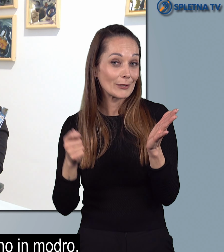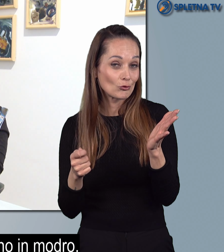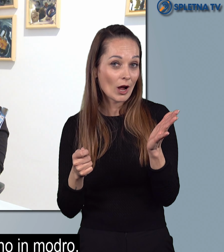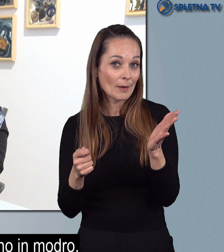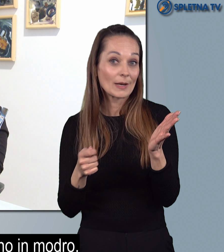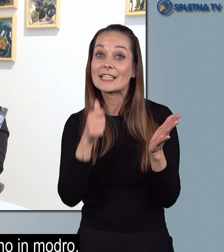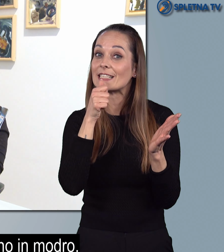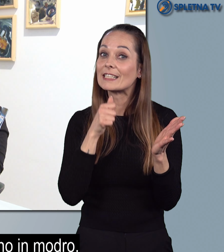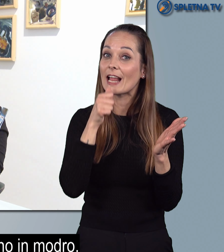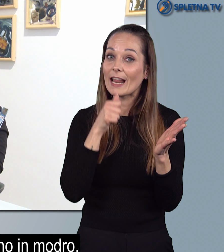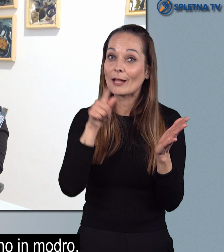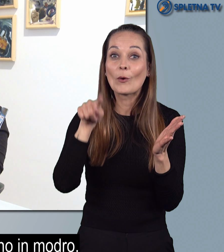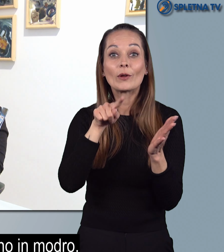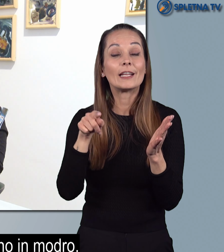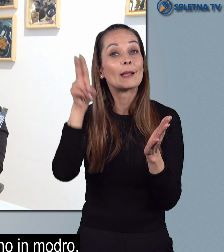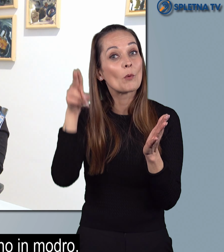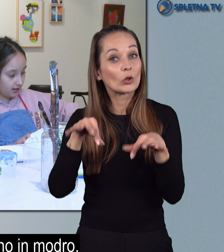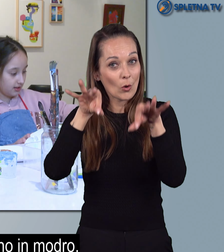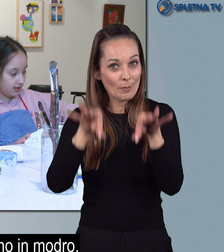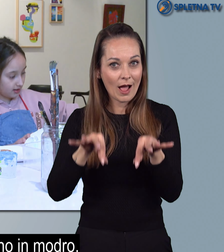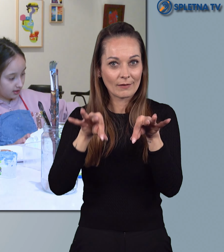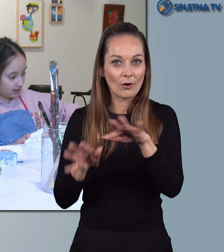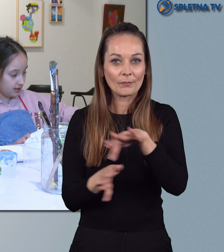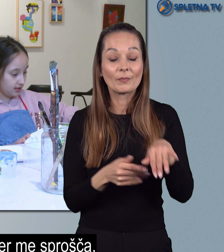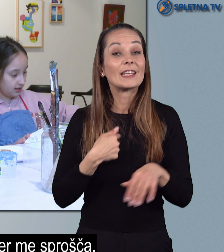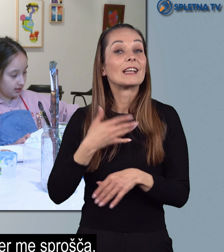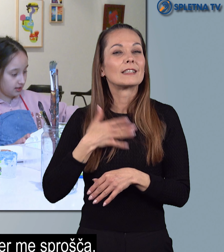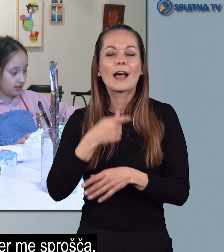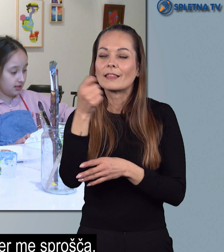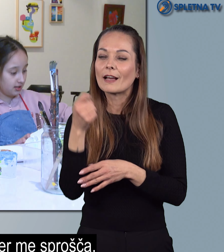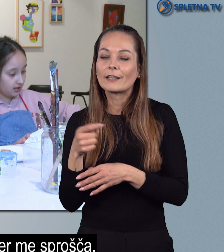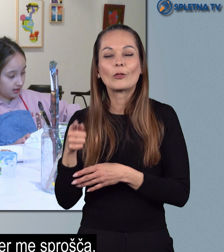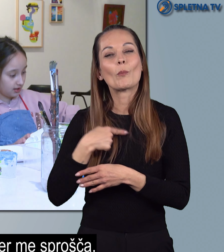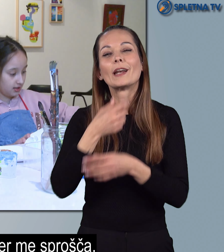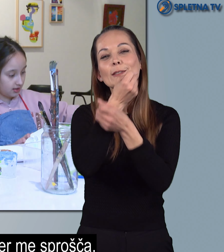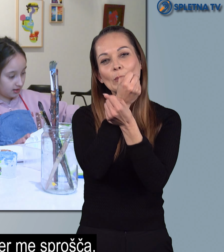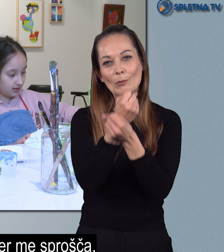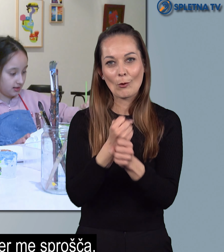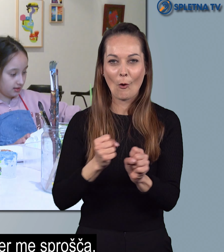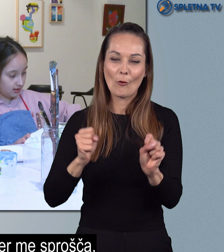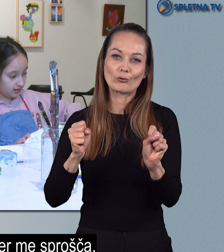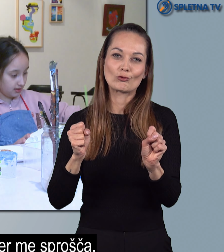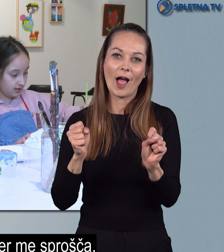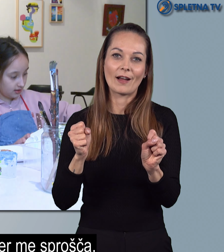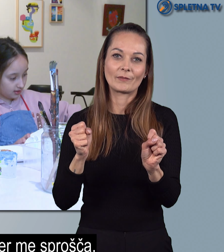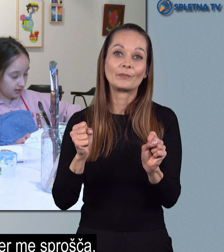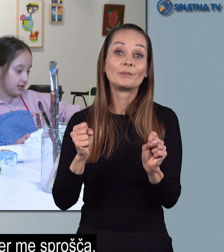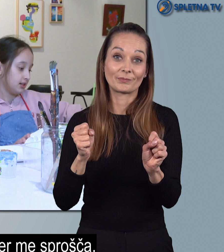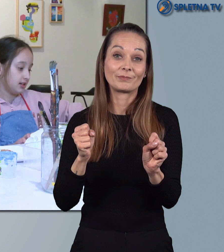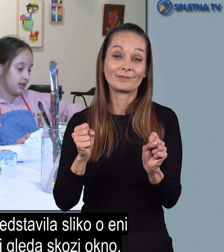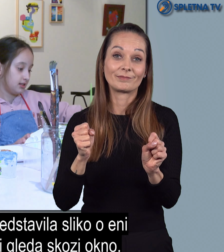Risam zeleno in modro. Rada rišem, ker me sprošča.